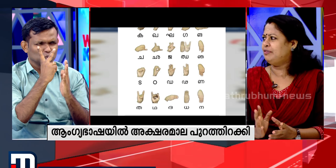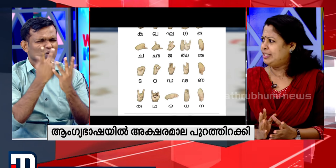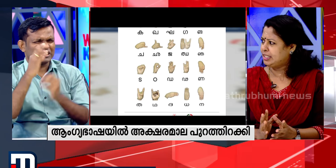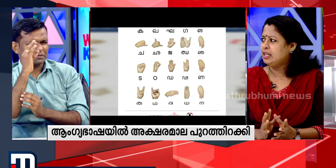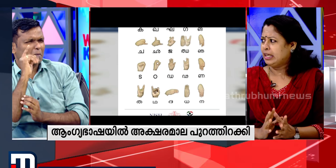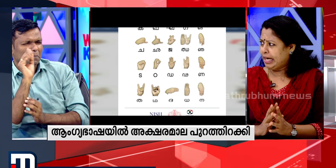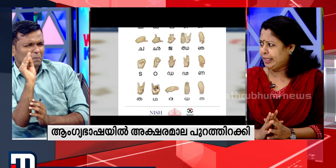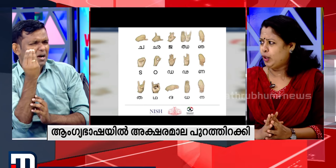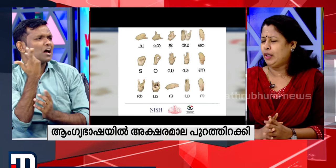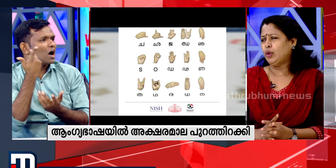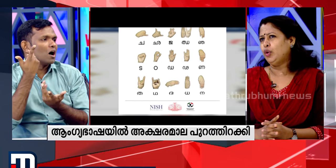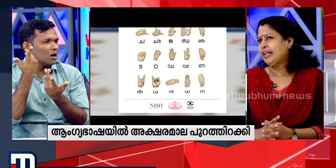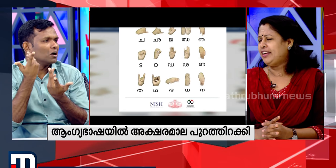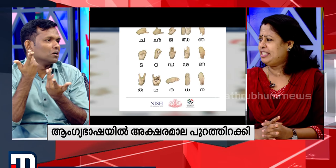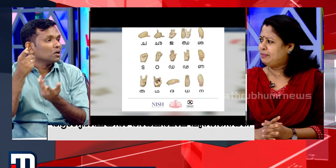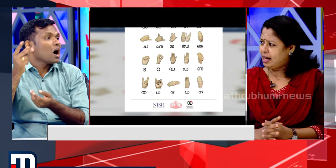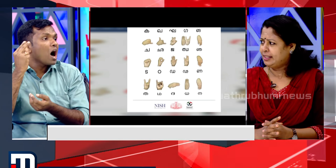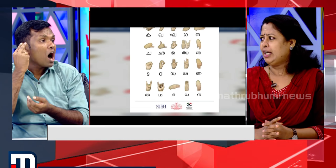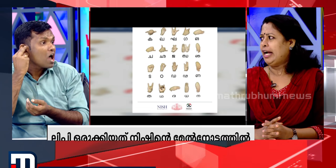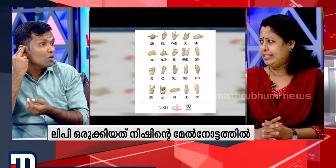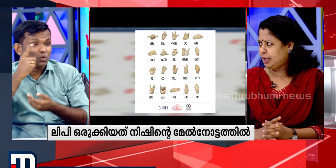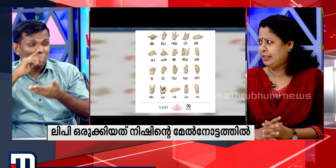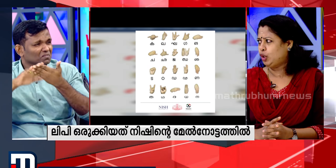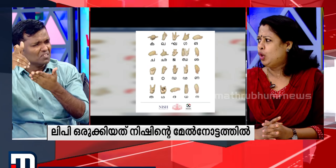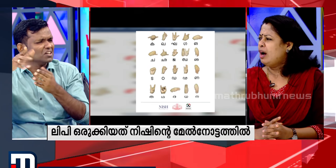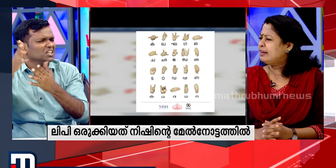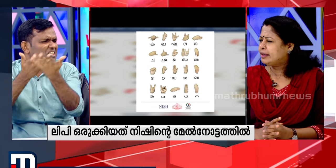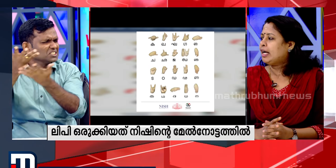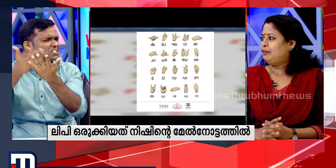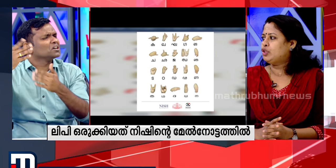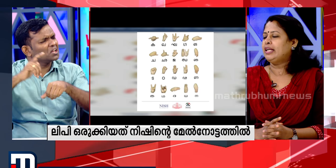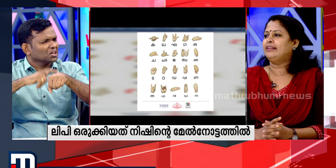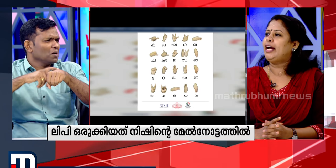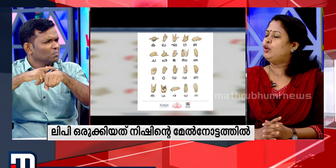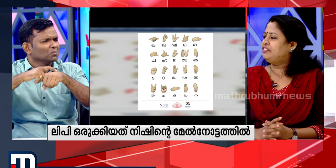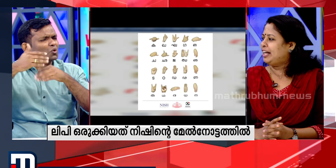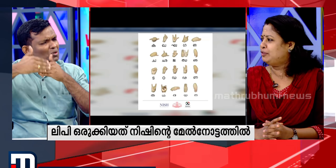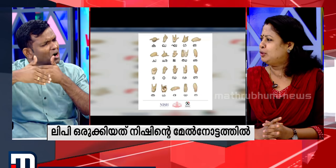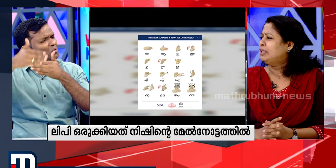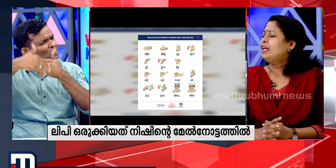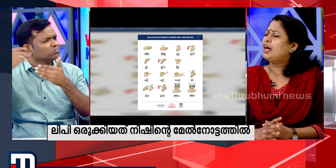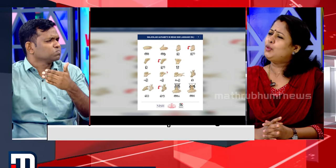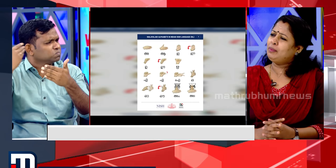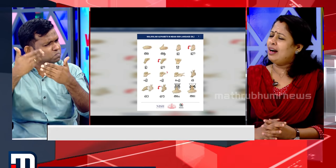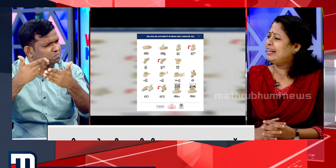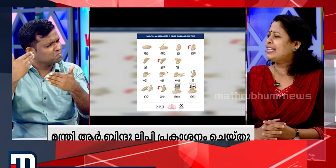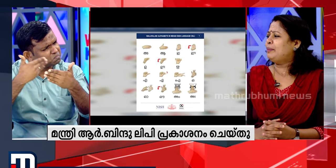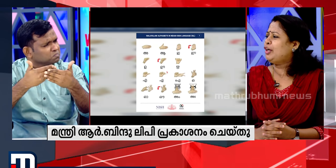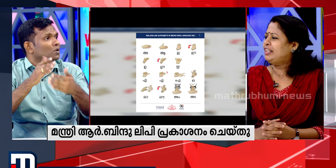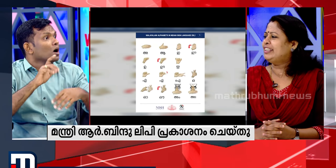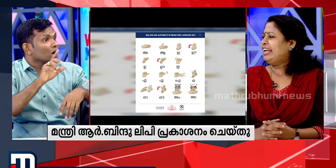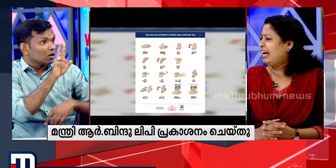രണ്ട് കൈയും വെച്ച് കാണിക്കണോ അതേ ഒരു കൈ വെച്ച് മാത്രം കാണിച്ചാൽ മതിയോ, അങ്ങനെയൊക്കെ കൺഫ്യൂഷനായിരുന്നു. അരുണും വൈഫും അങ്ങനെ